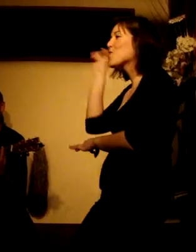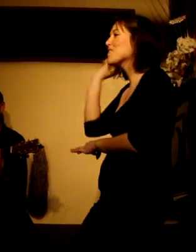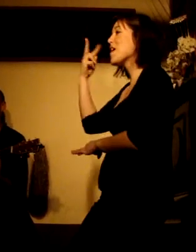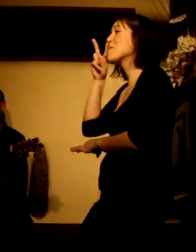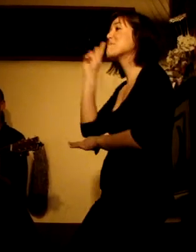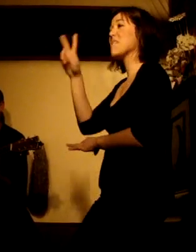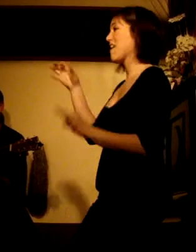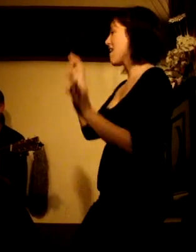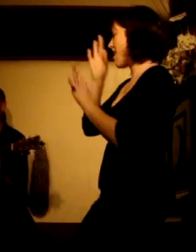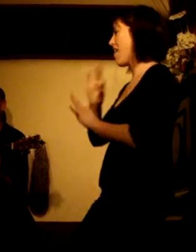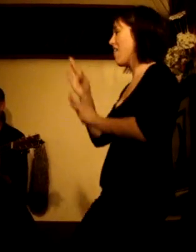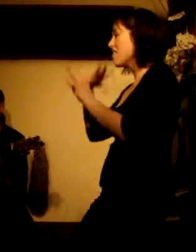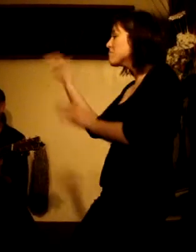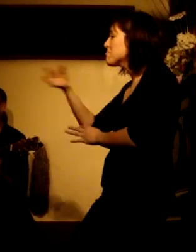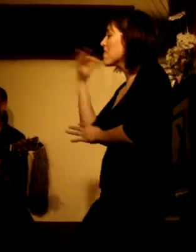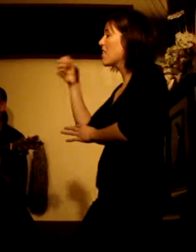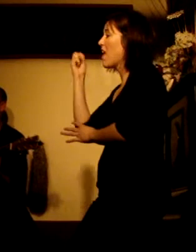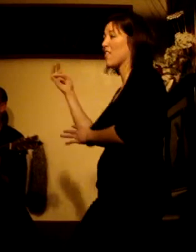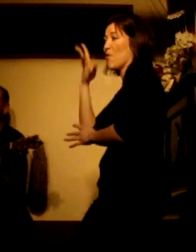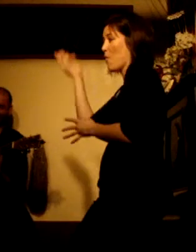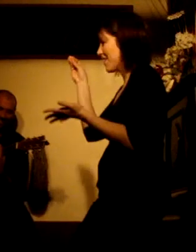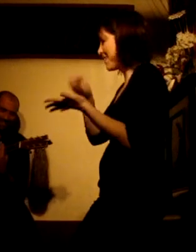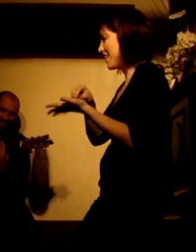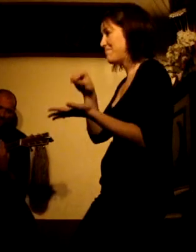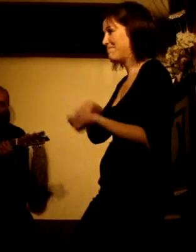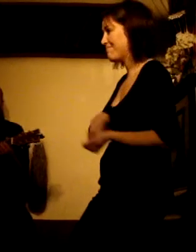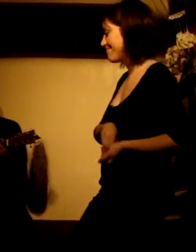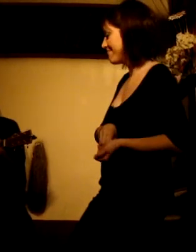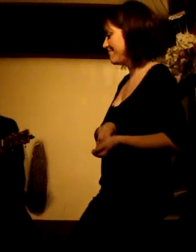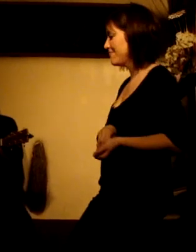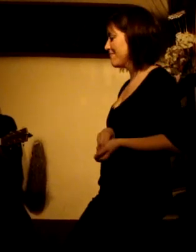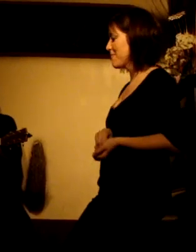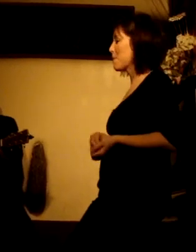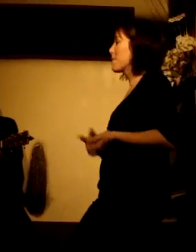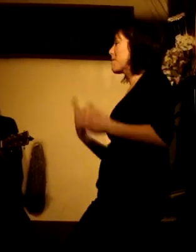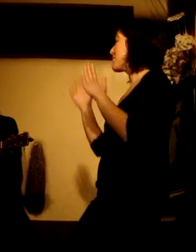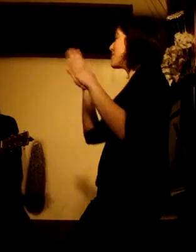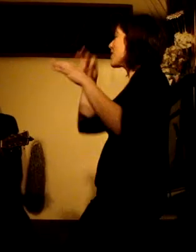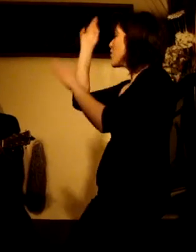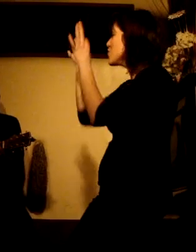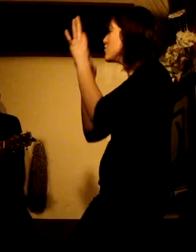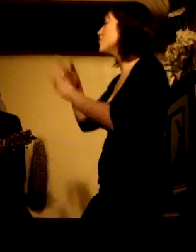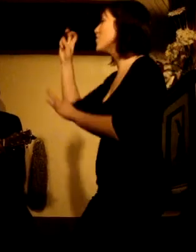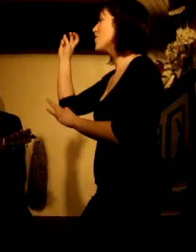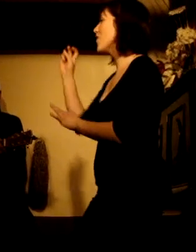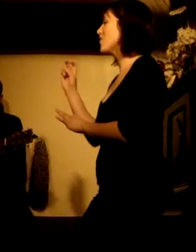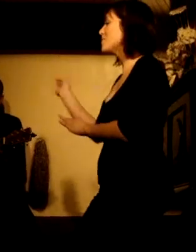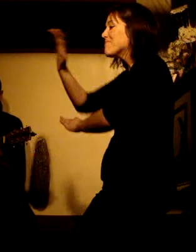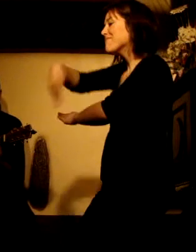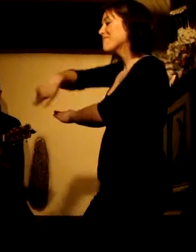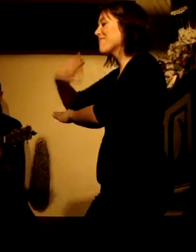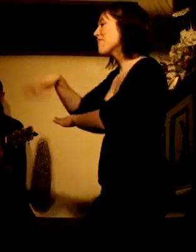Escuchar ni que ver una tarde cualquiera. El otoño nuevo con su